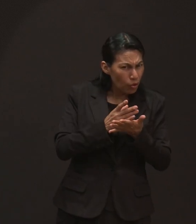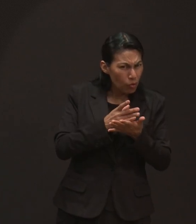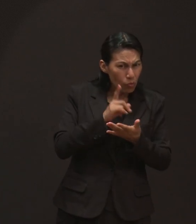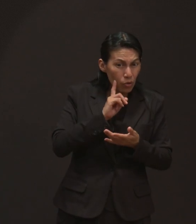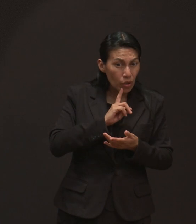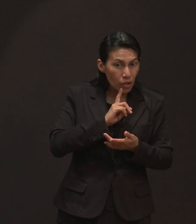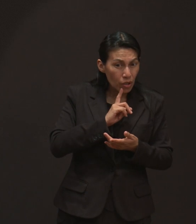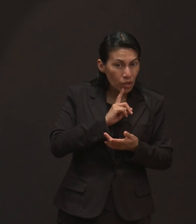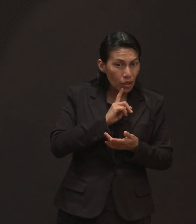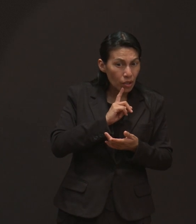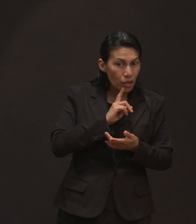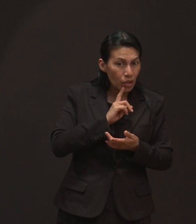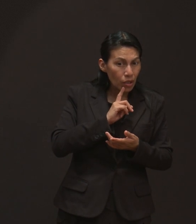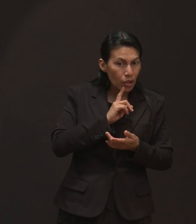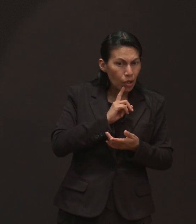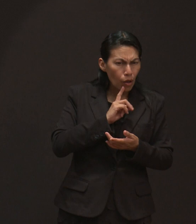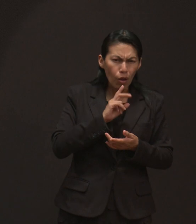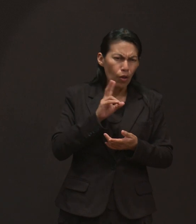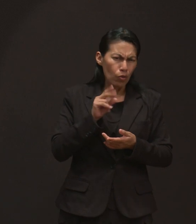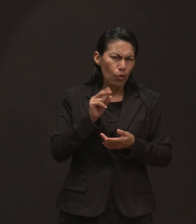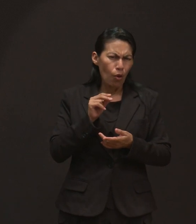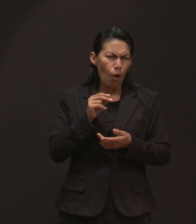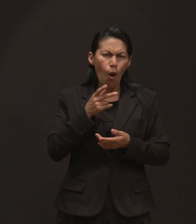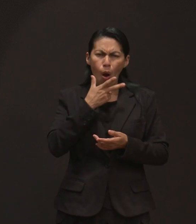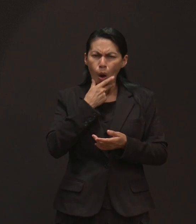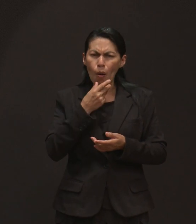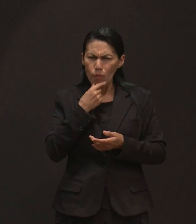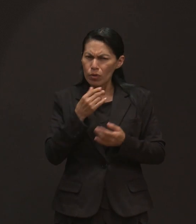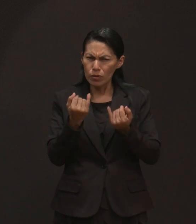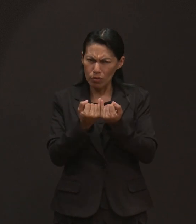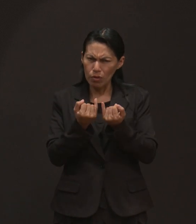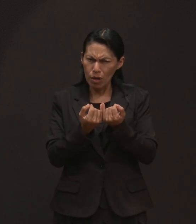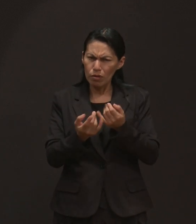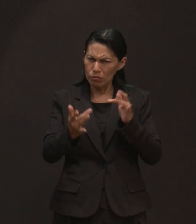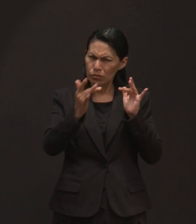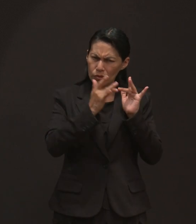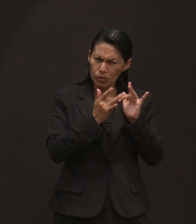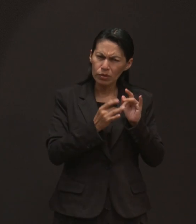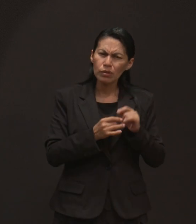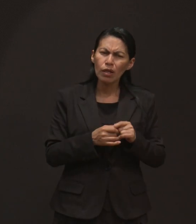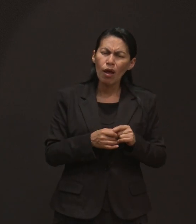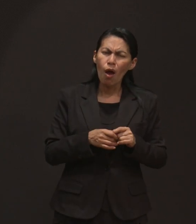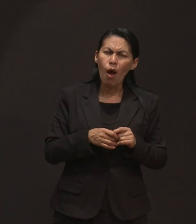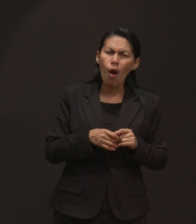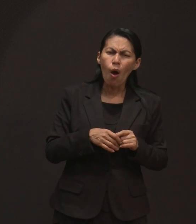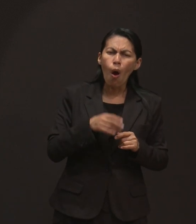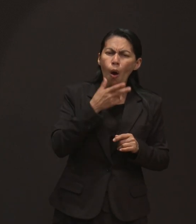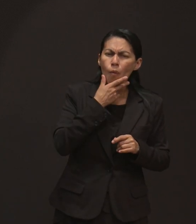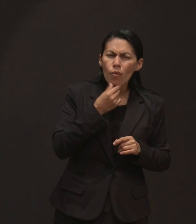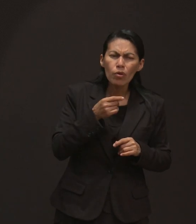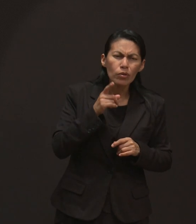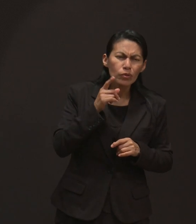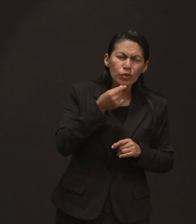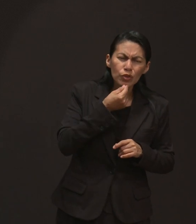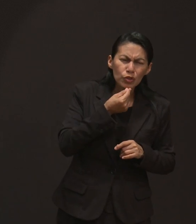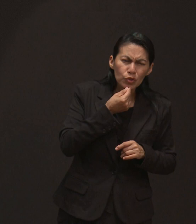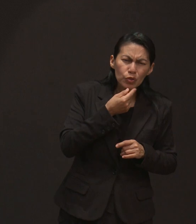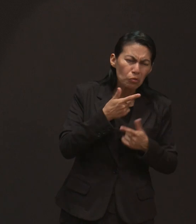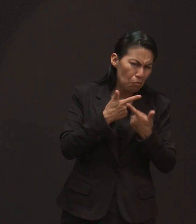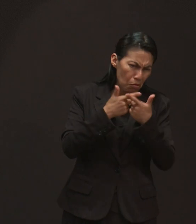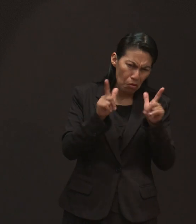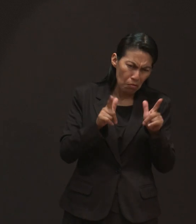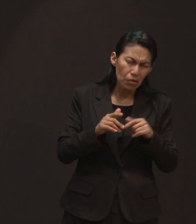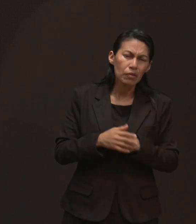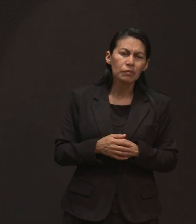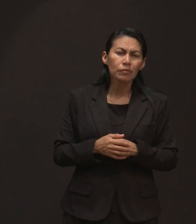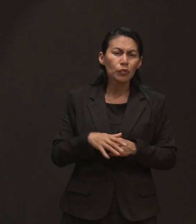mujeres? No. Pueden ir también los varones, los niños. Realmente es quien